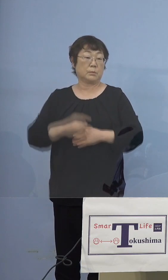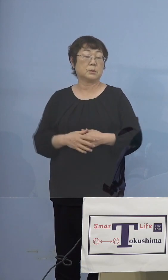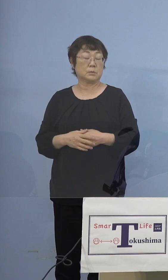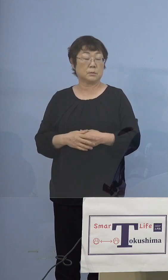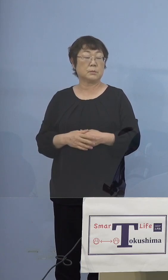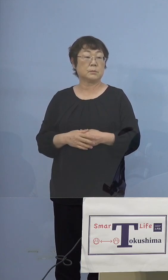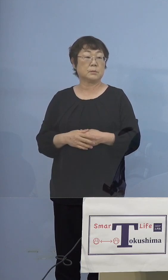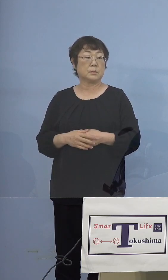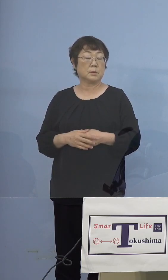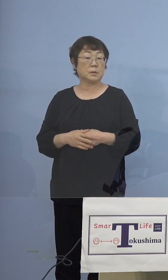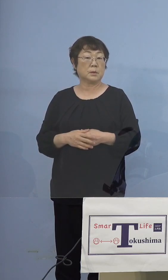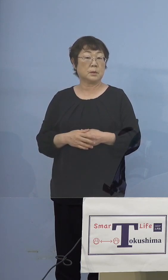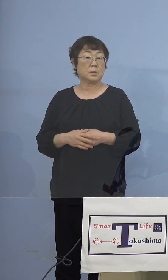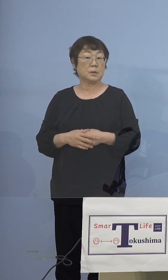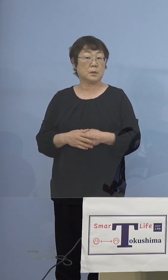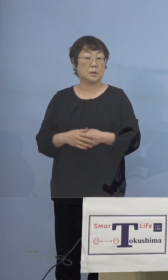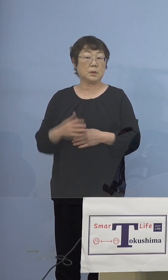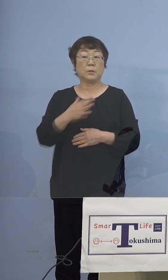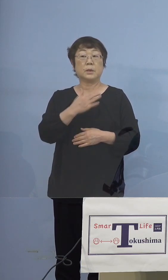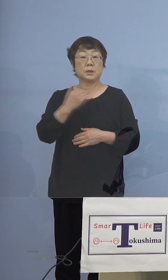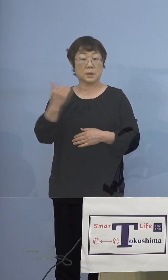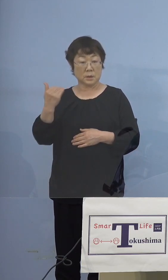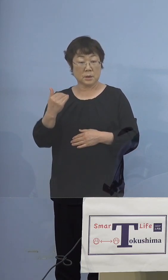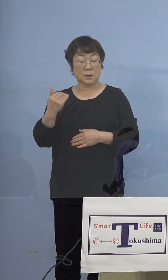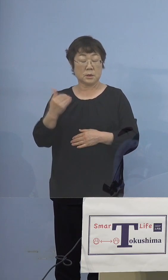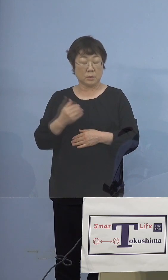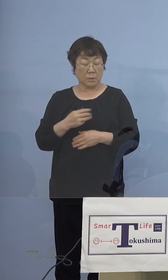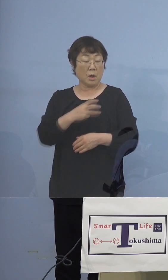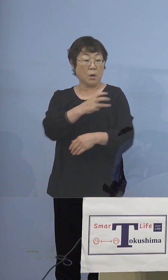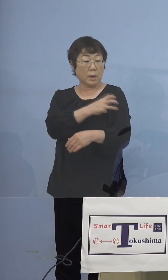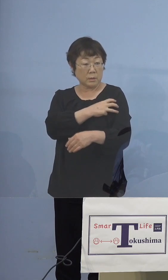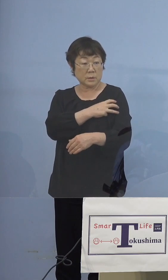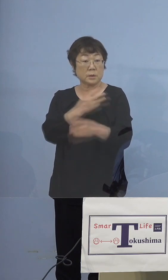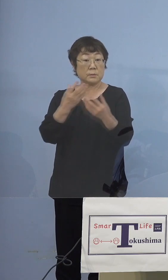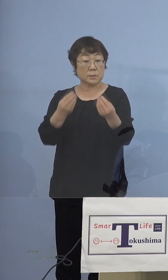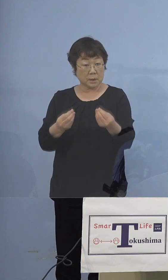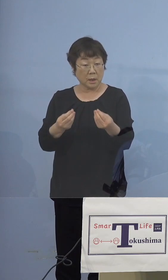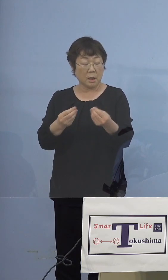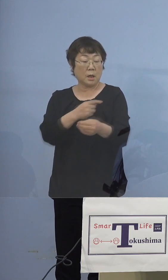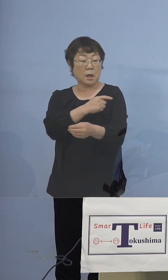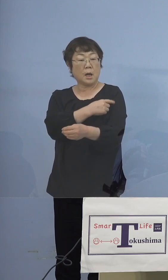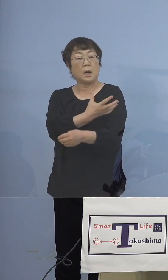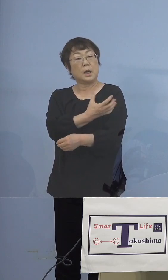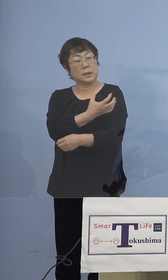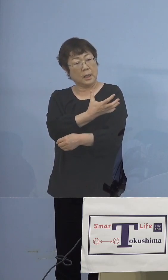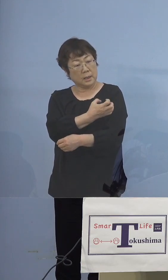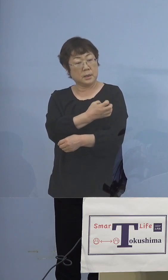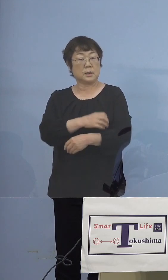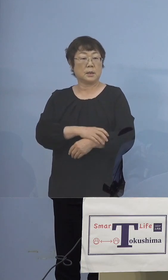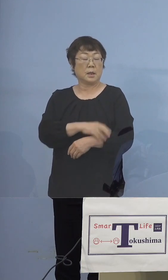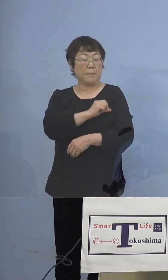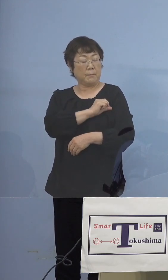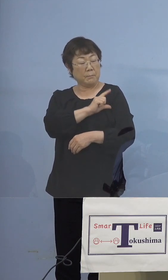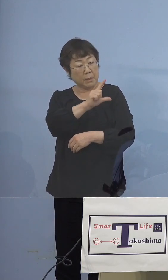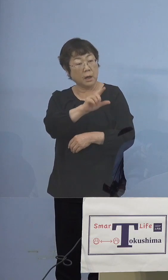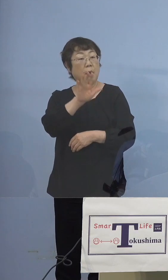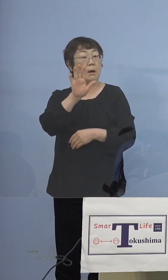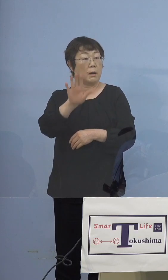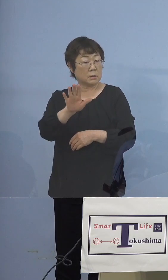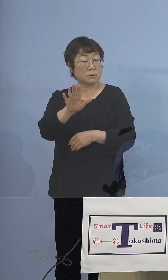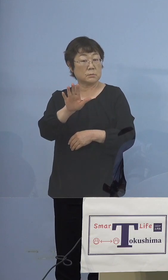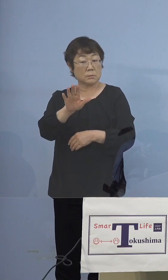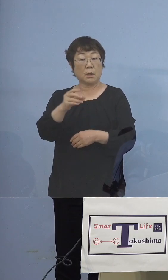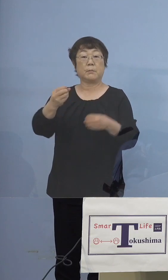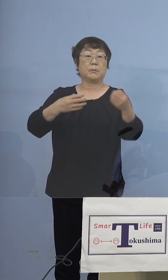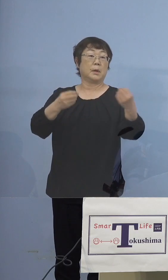で、私ども周りでワクチン接種した方で、例えば腕が痛かったとか、ちょっと熱が出たとかっていう方は割と見受